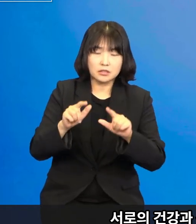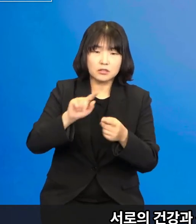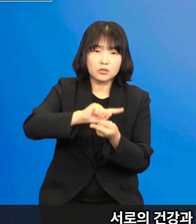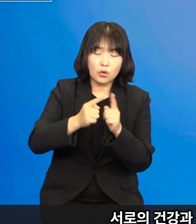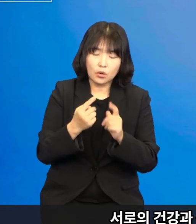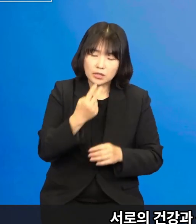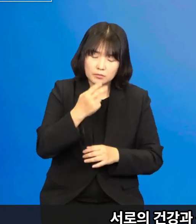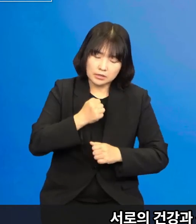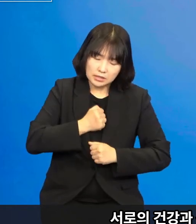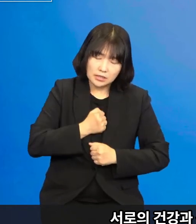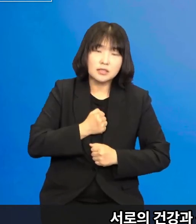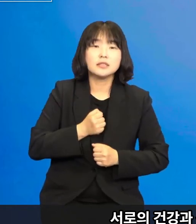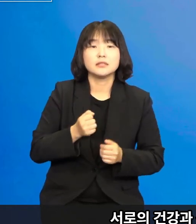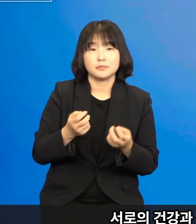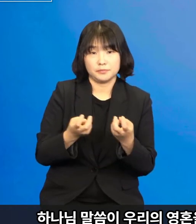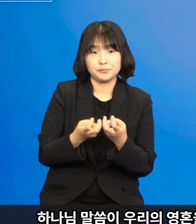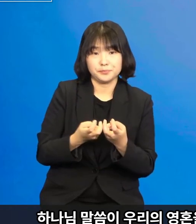길입니다.